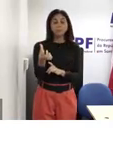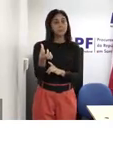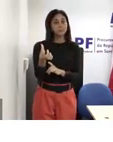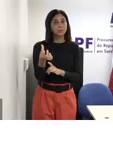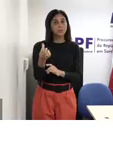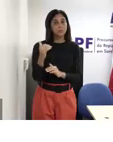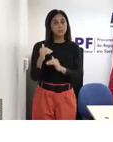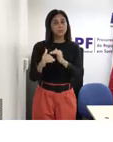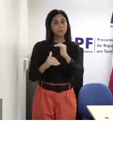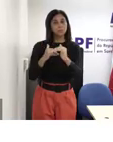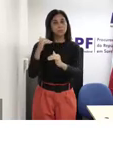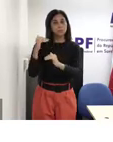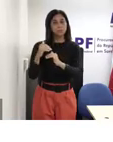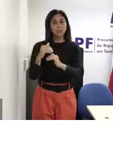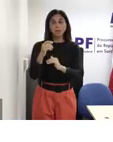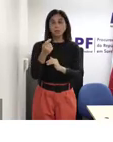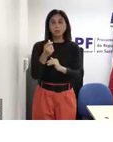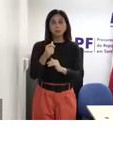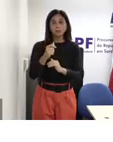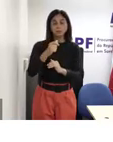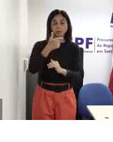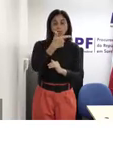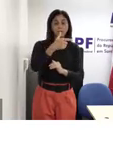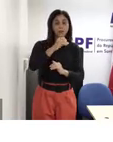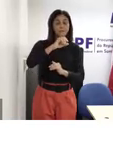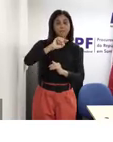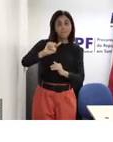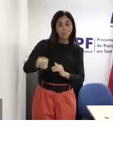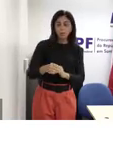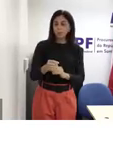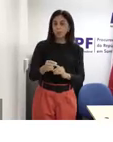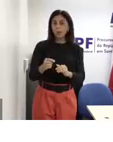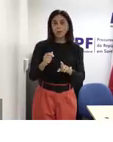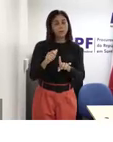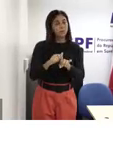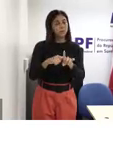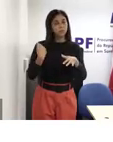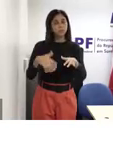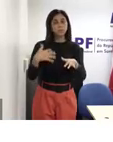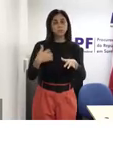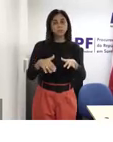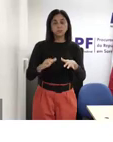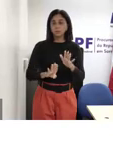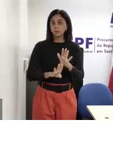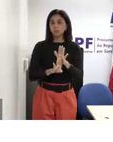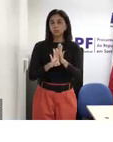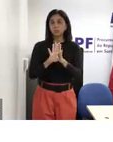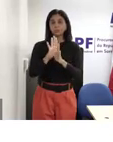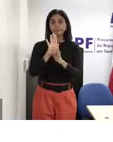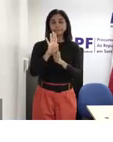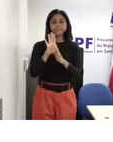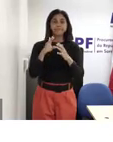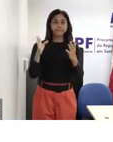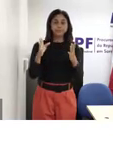materiais uma renda de mais de R 20.000 por mês uma criança entre 13 e 16 anos mostrando o quanto esse